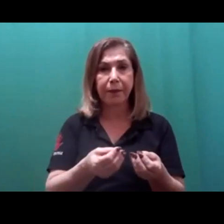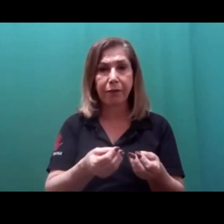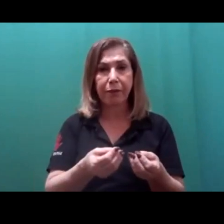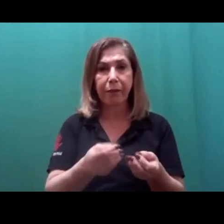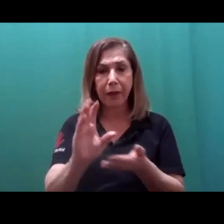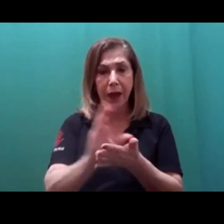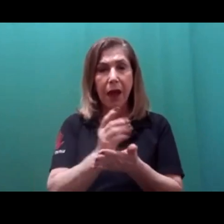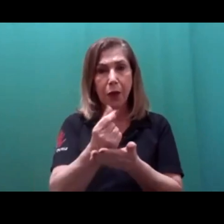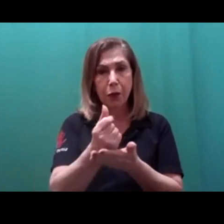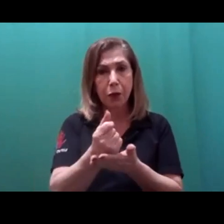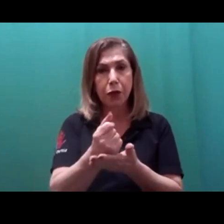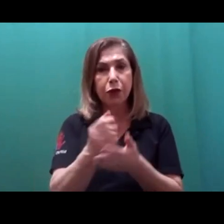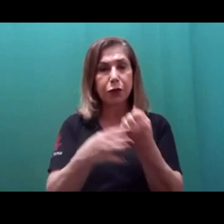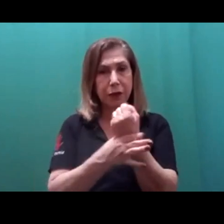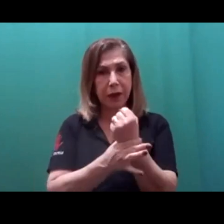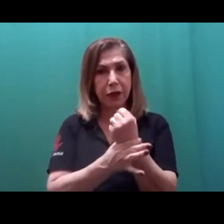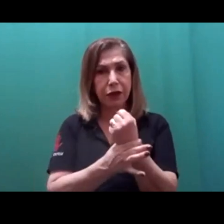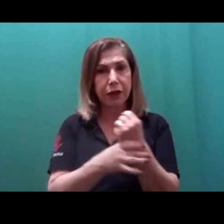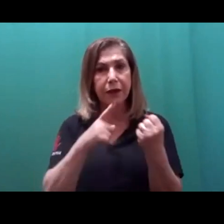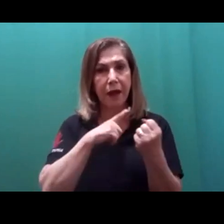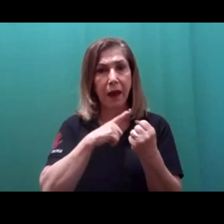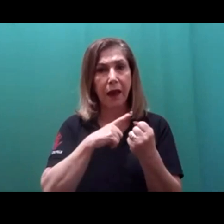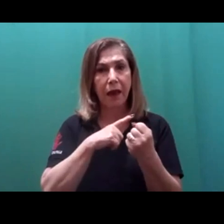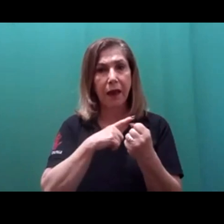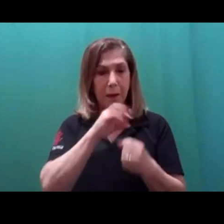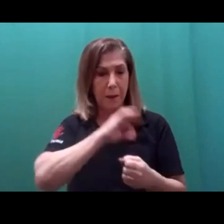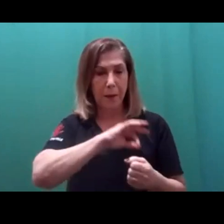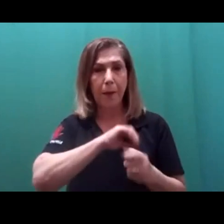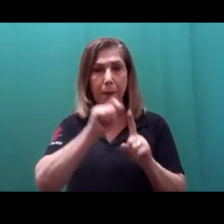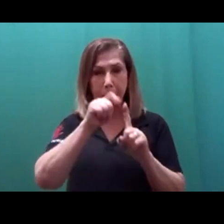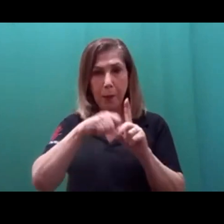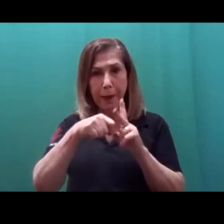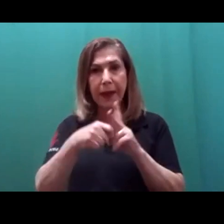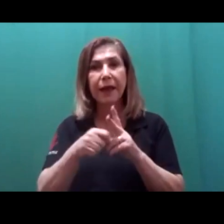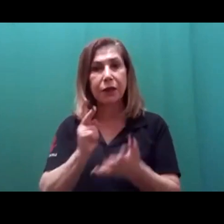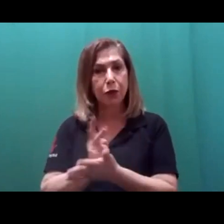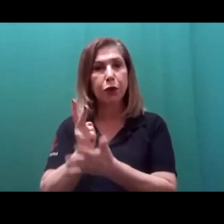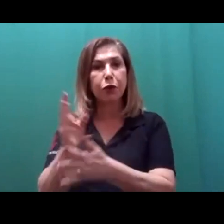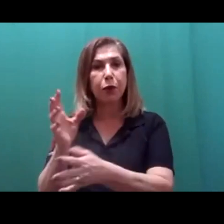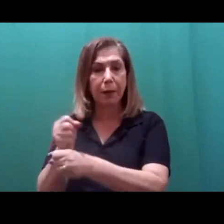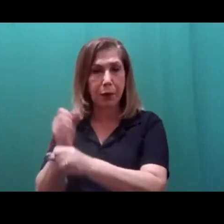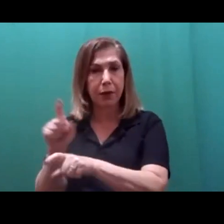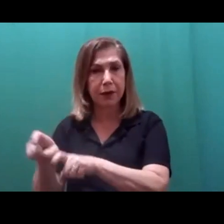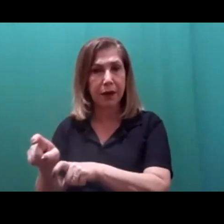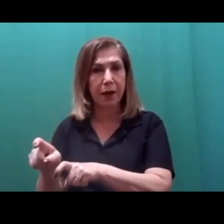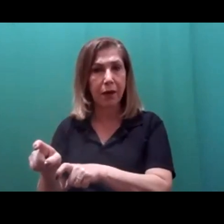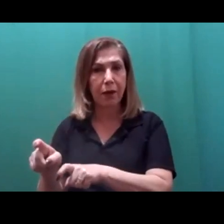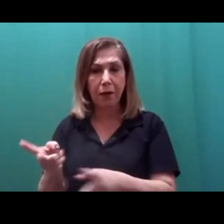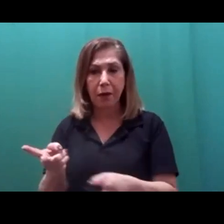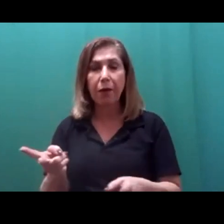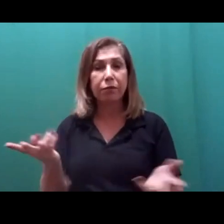recurso garantido, eu sei que eu vou ter X renda, o que vai me propiciar continuar produzindo, e torna essa comida